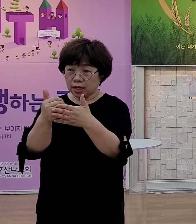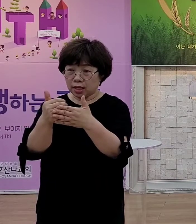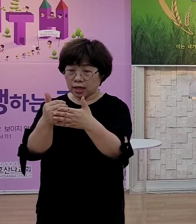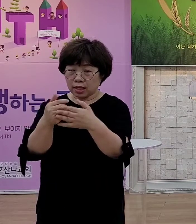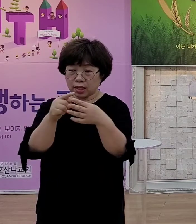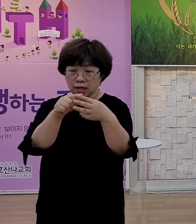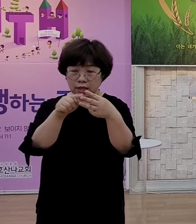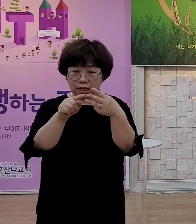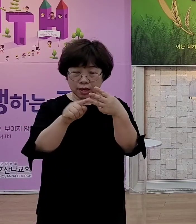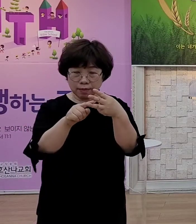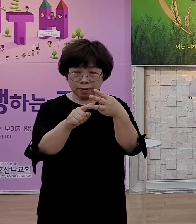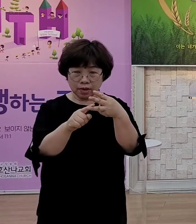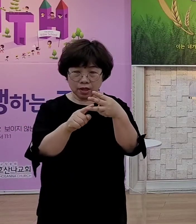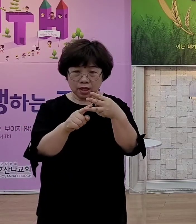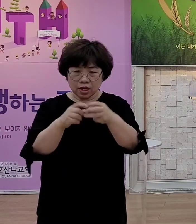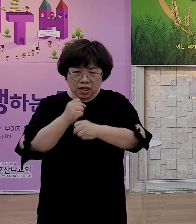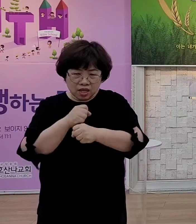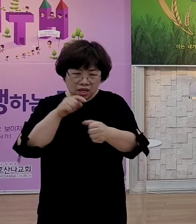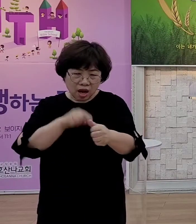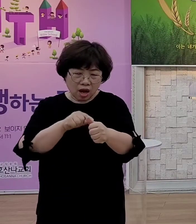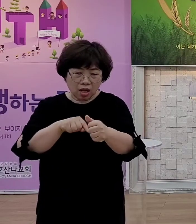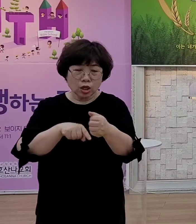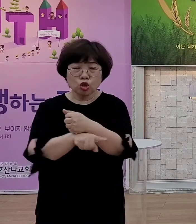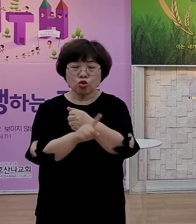이 3대 절기를 왜 지키라고 하셨을까?